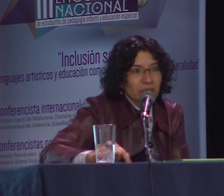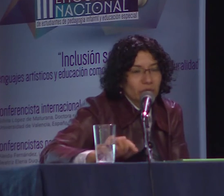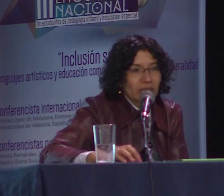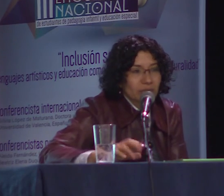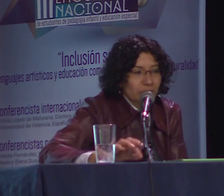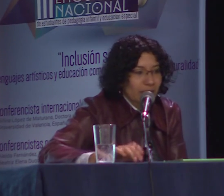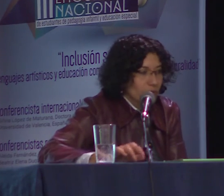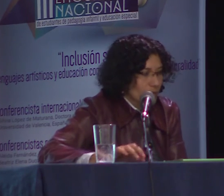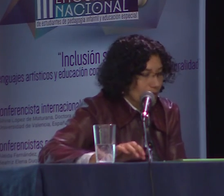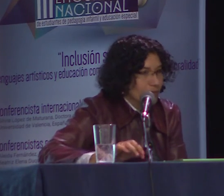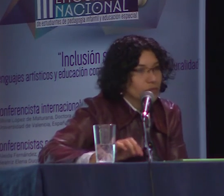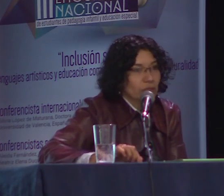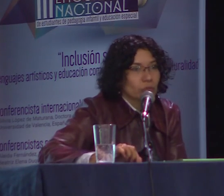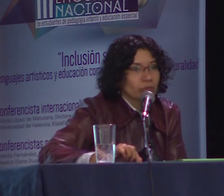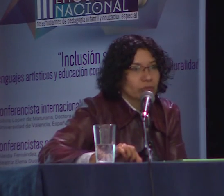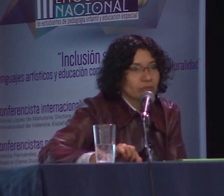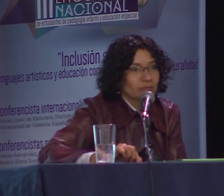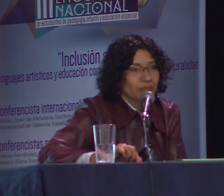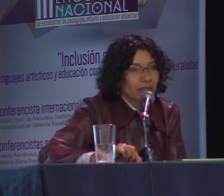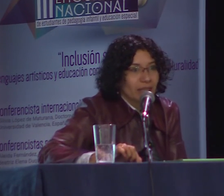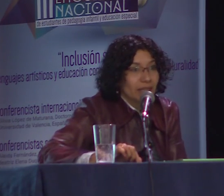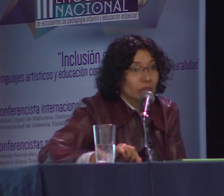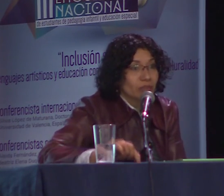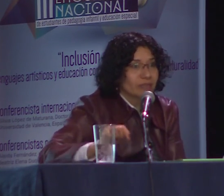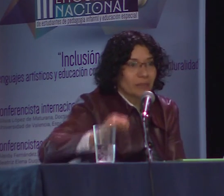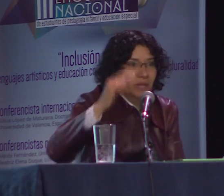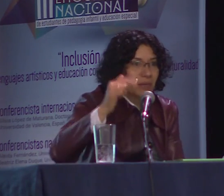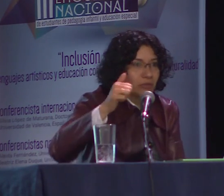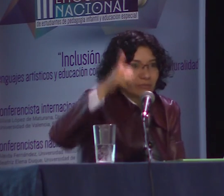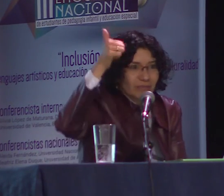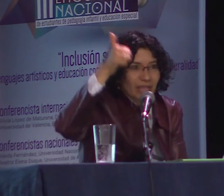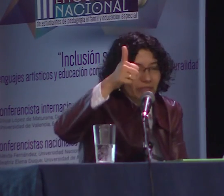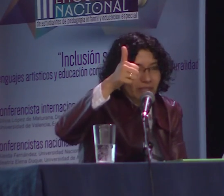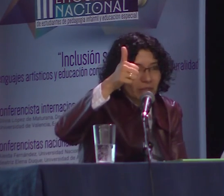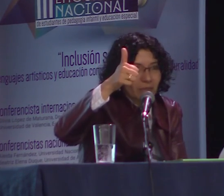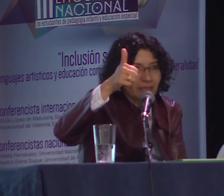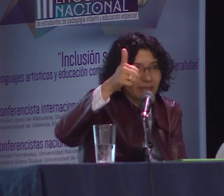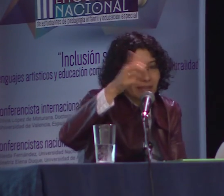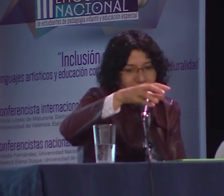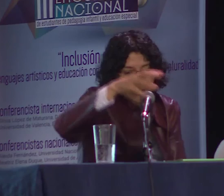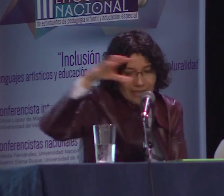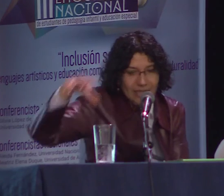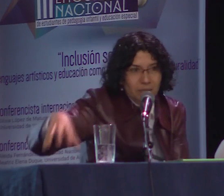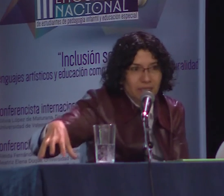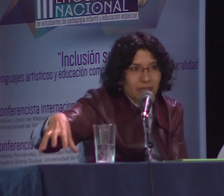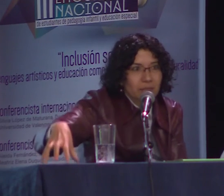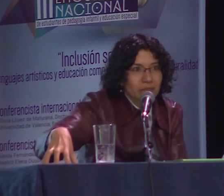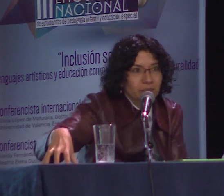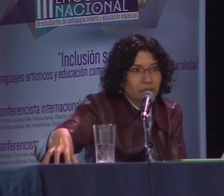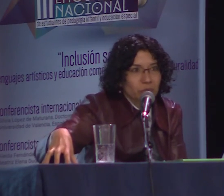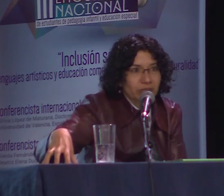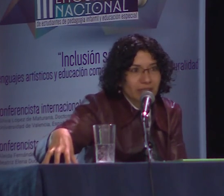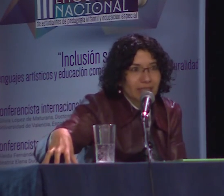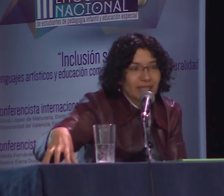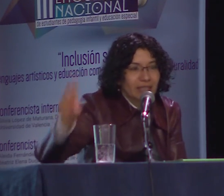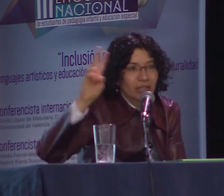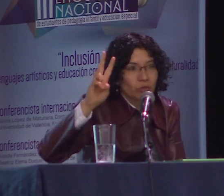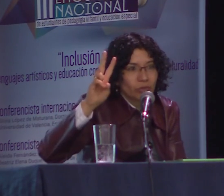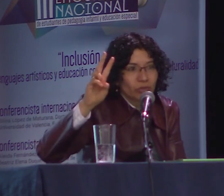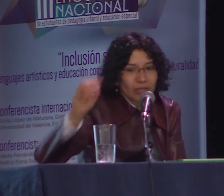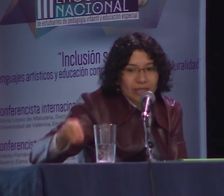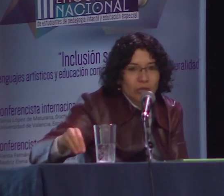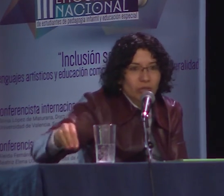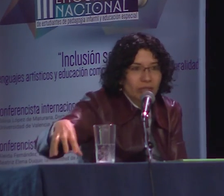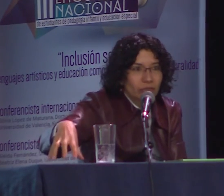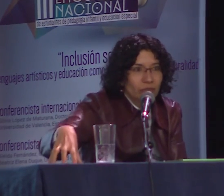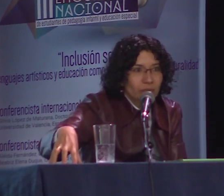hacer veeduría de esos recursos. Entonces, primero, que efectivamente haya partida presupuestal, y